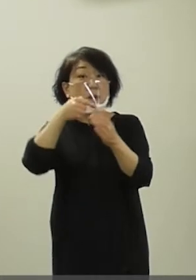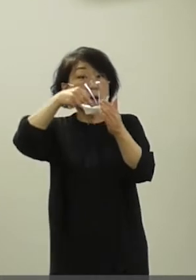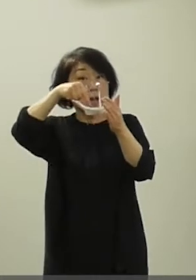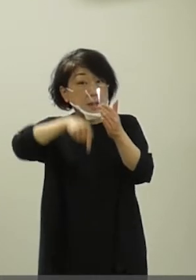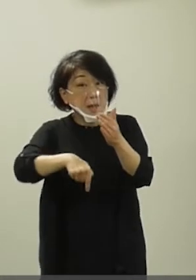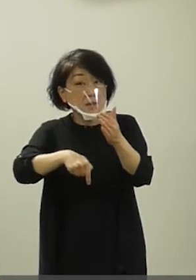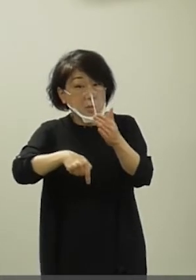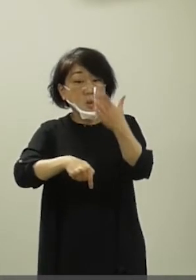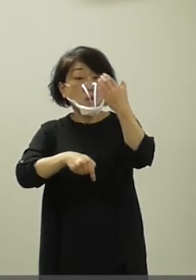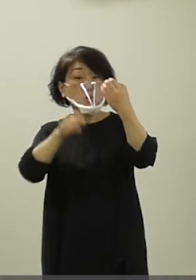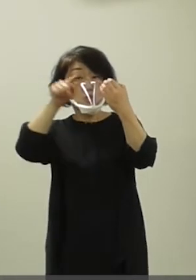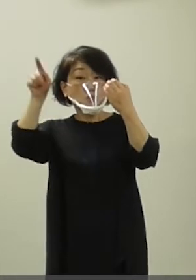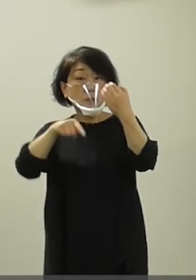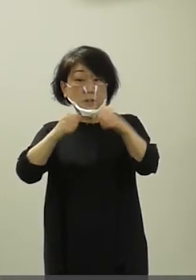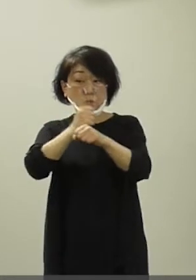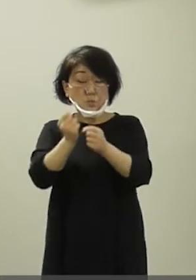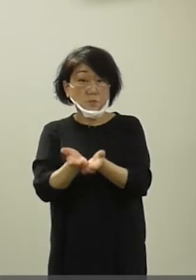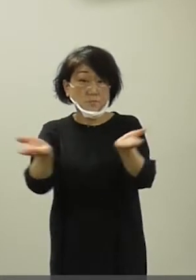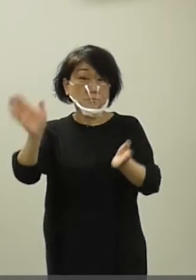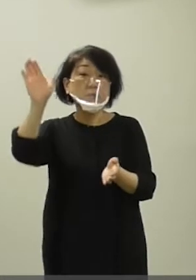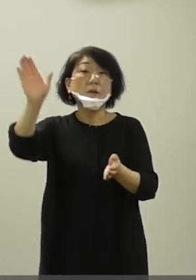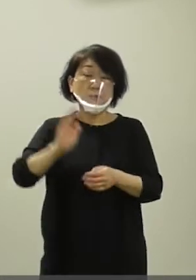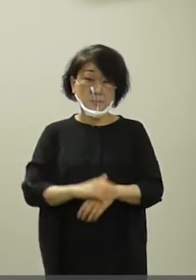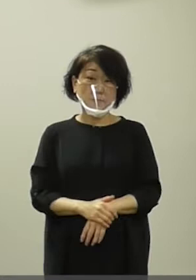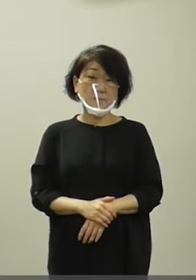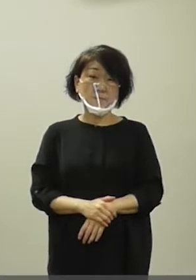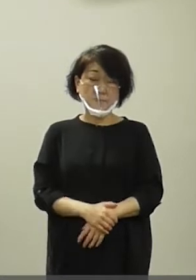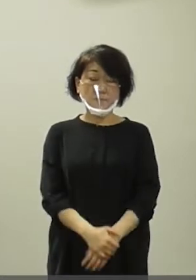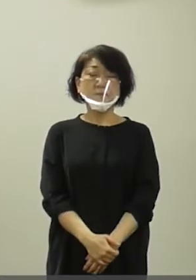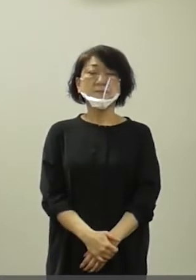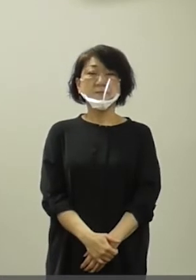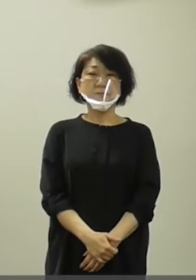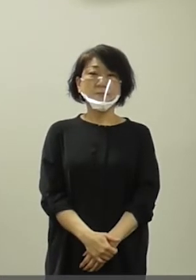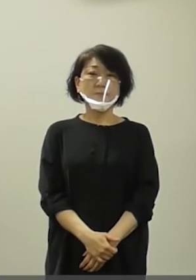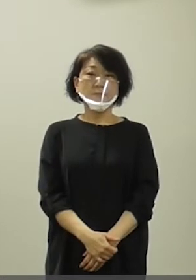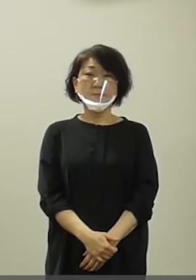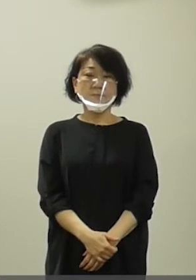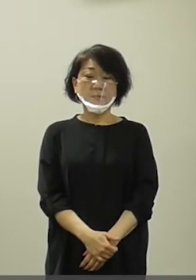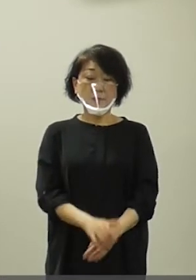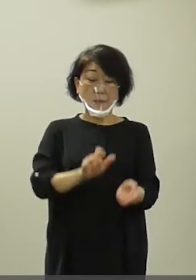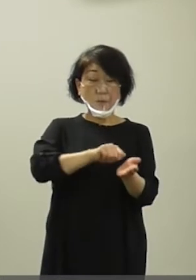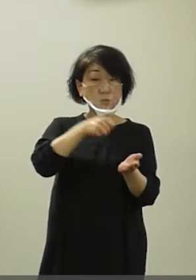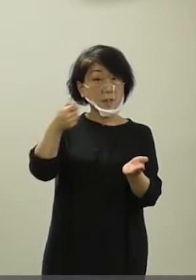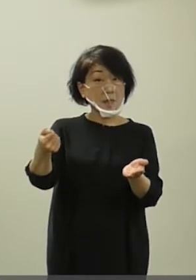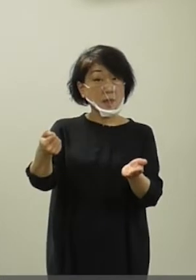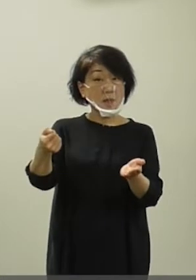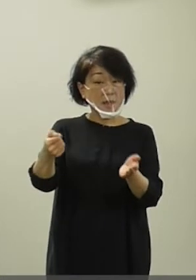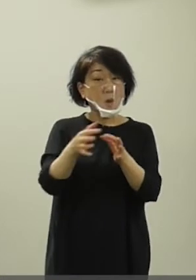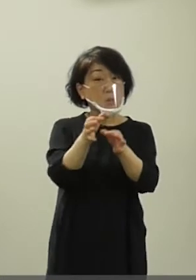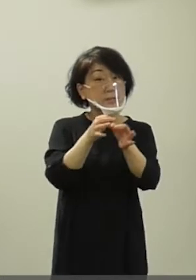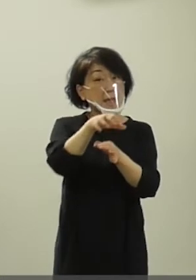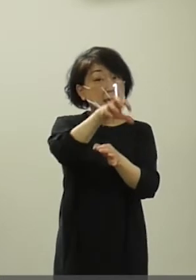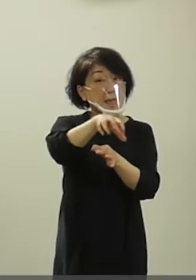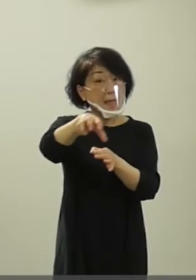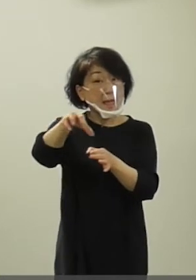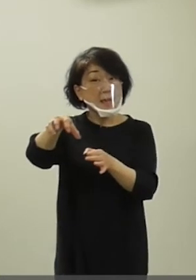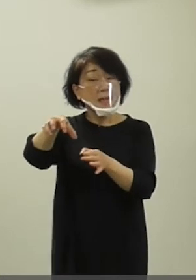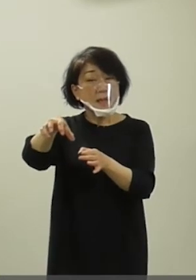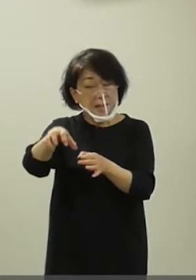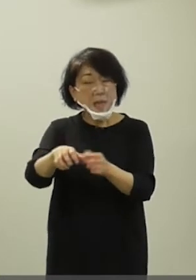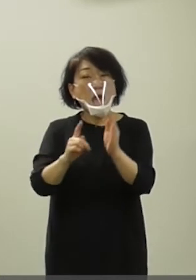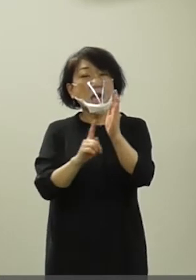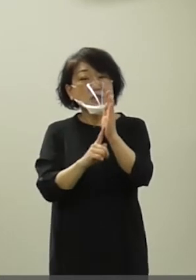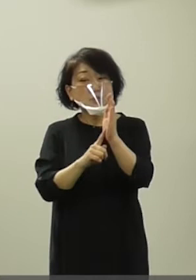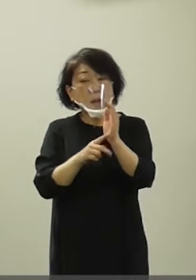約9割の生産量を持っていませんでいただくとそれを聞いててもアスパラの